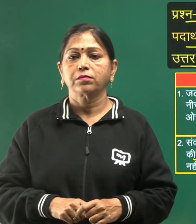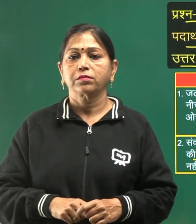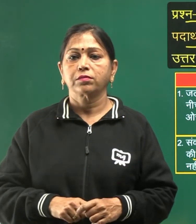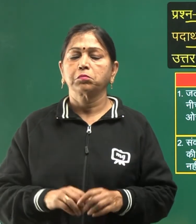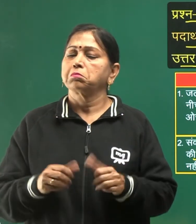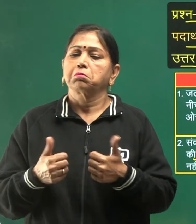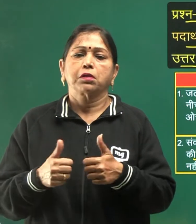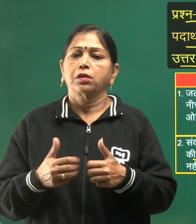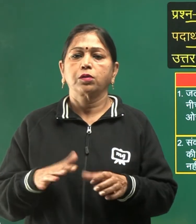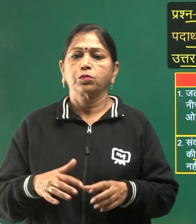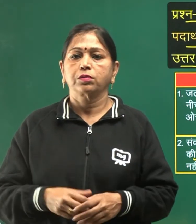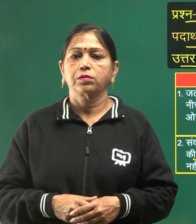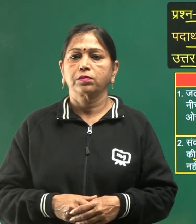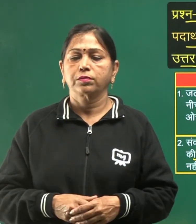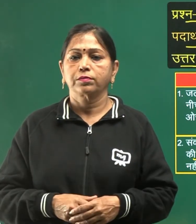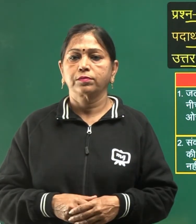नहीं होती है।